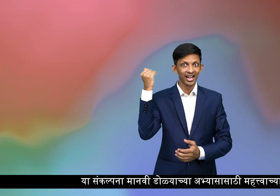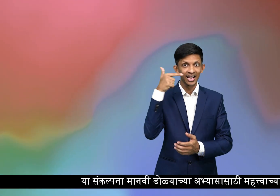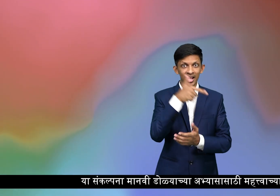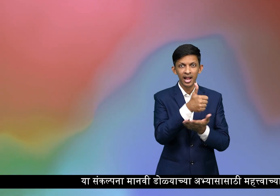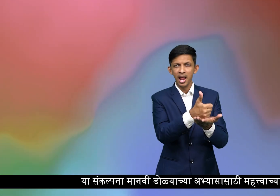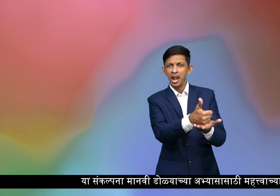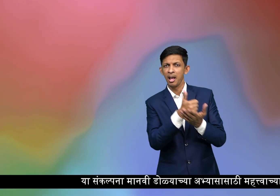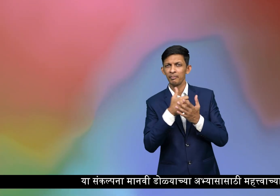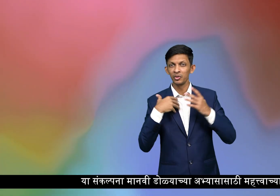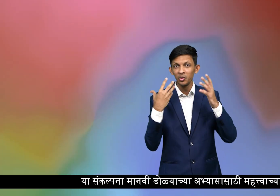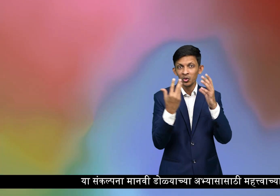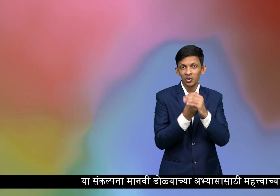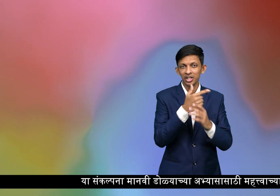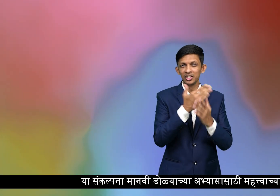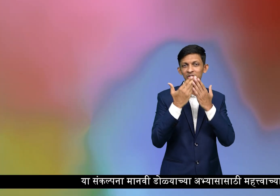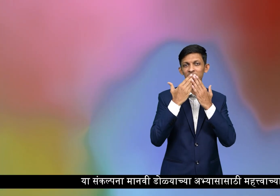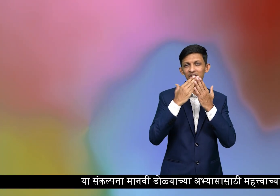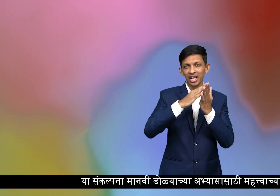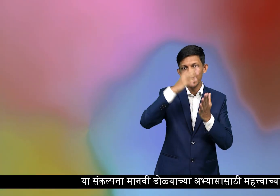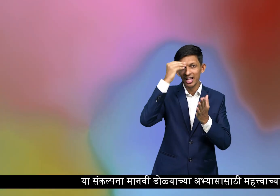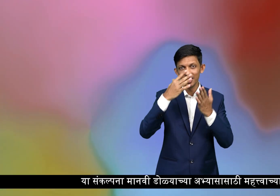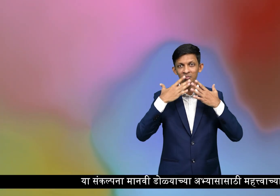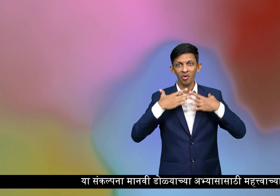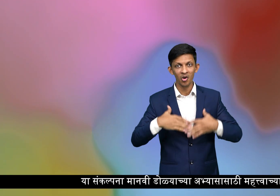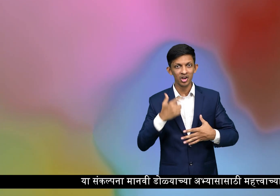या संकल्पना मानवी डोळ्याच्या अभ्यासासाठी महत्त्वाच्या आहेत,